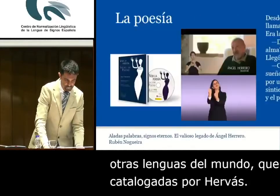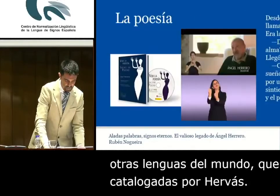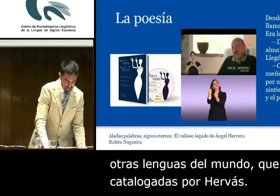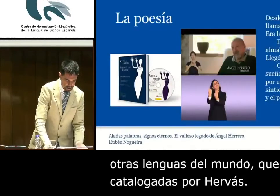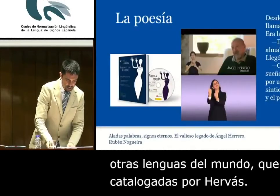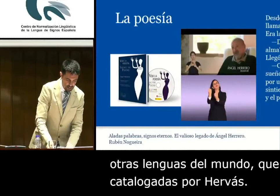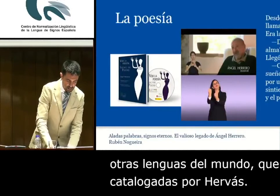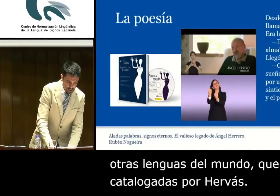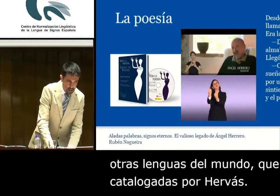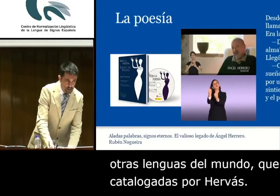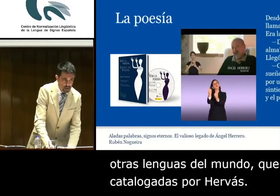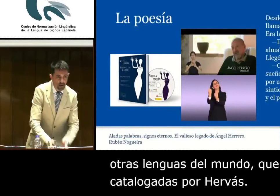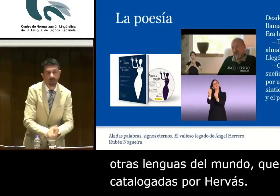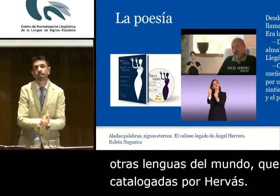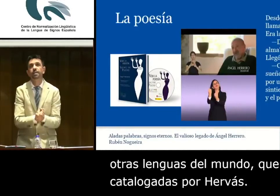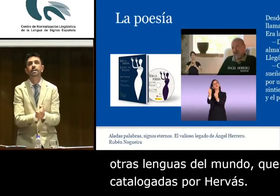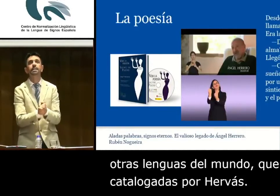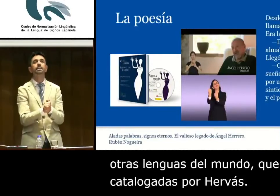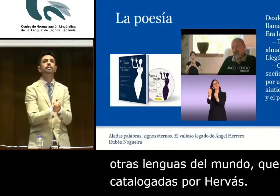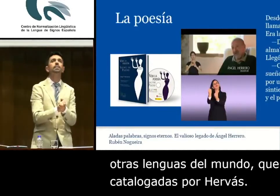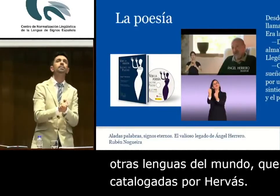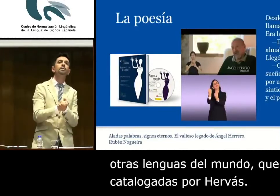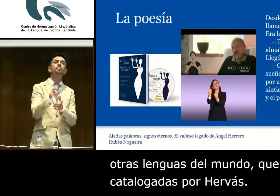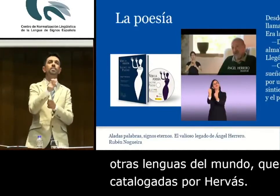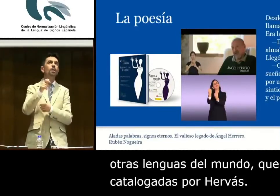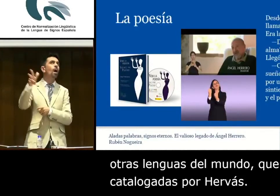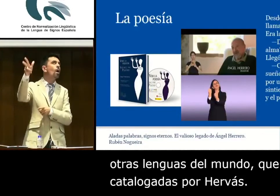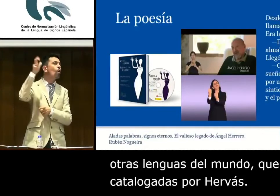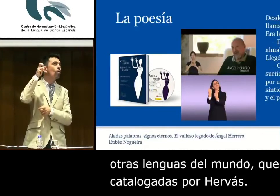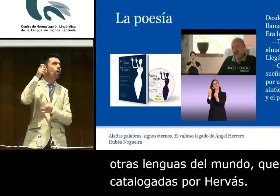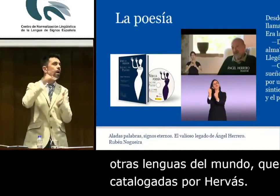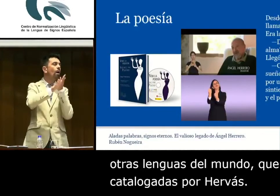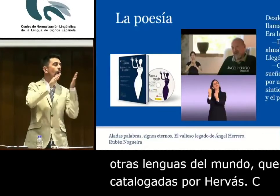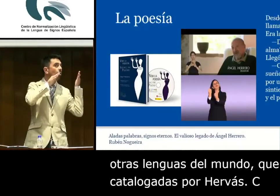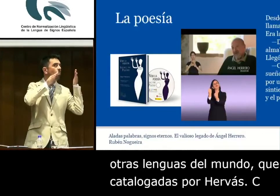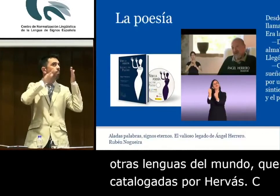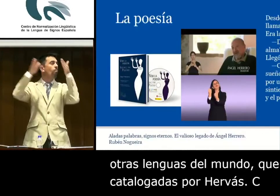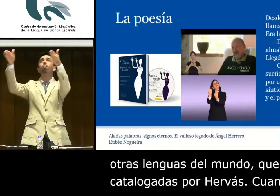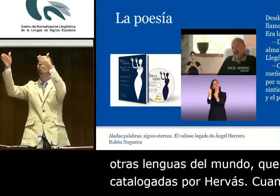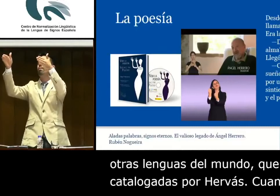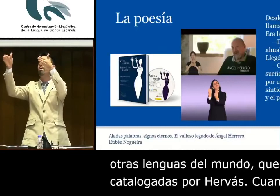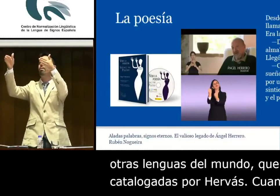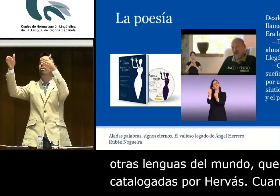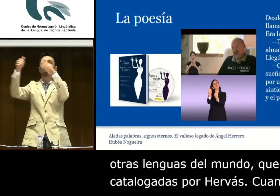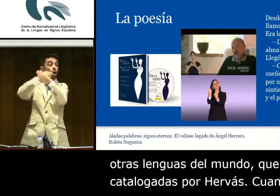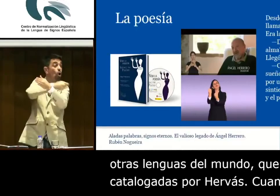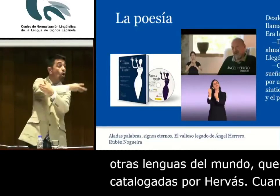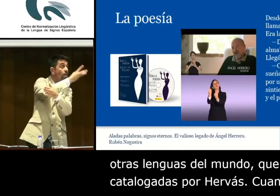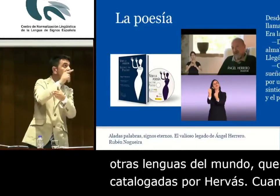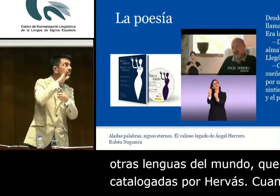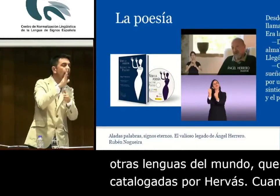Cuando oímos, solo vemos lo que oímos. Lo demás queda en